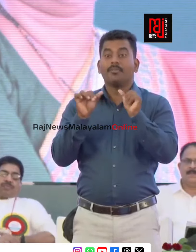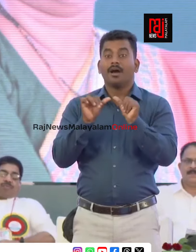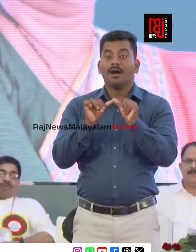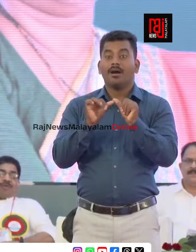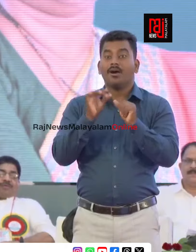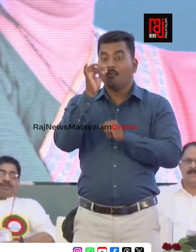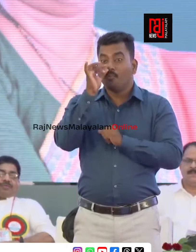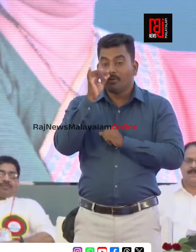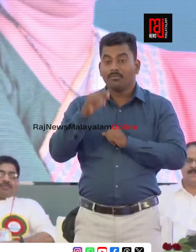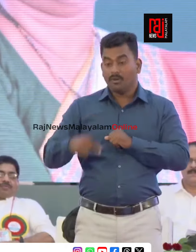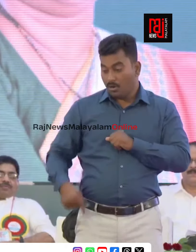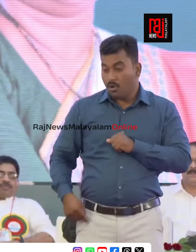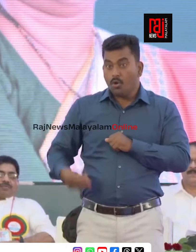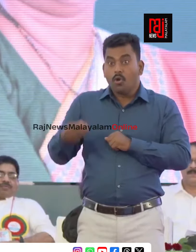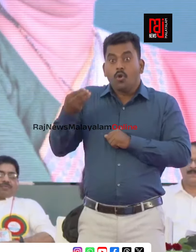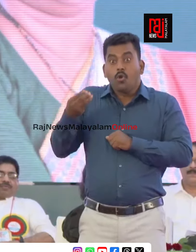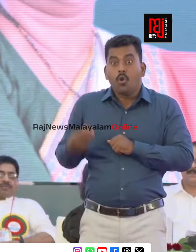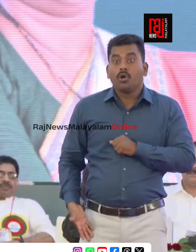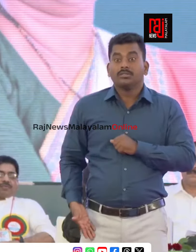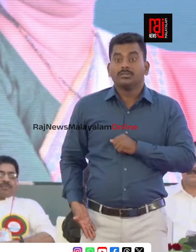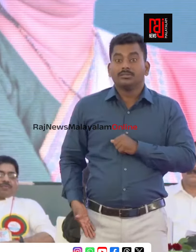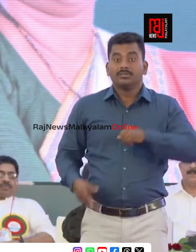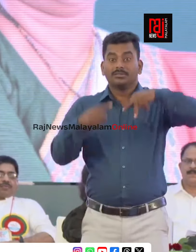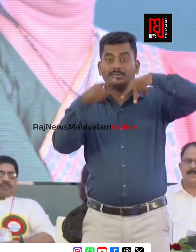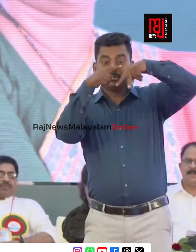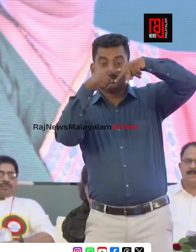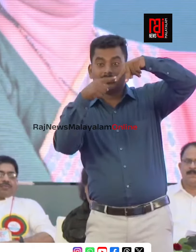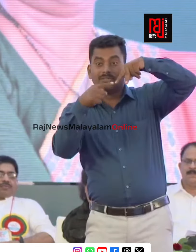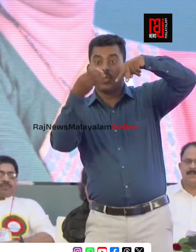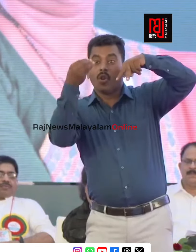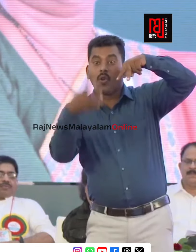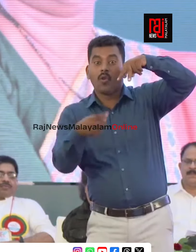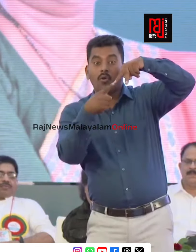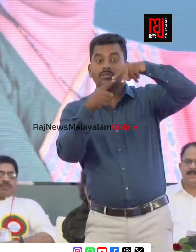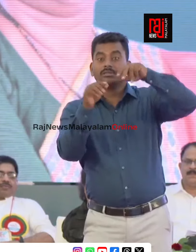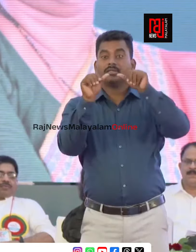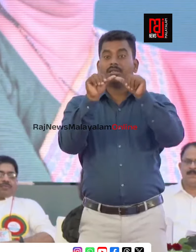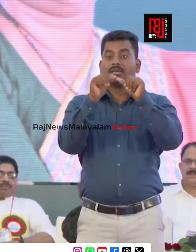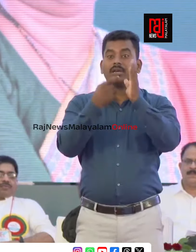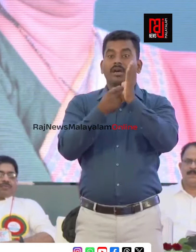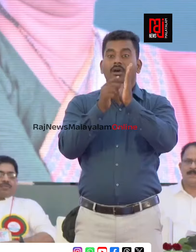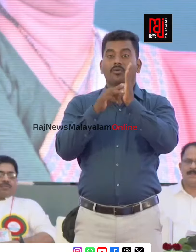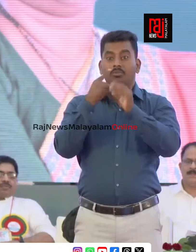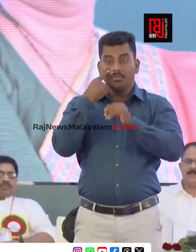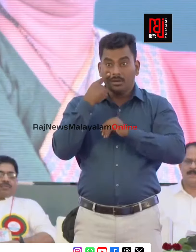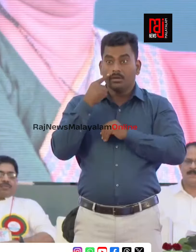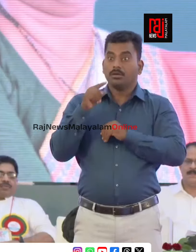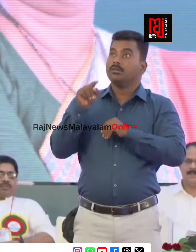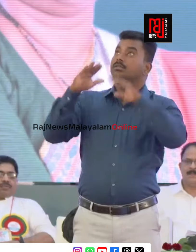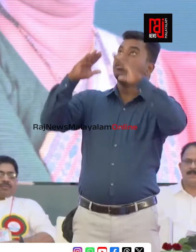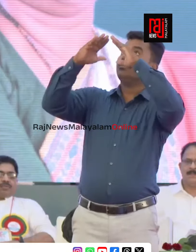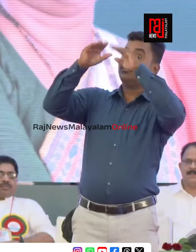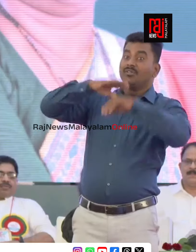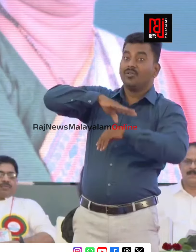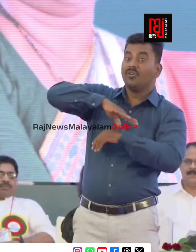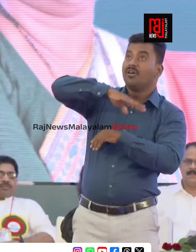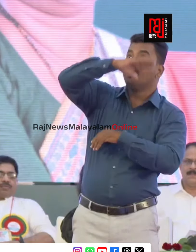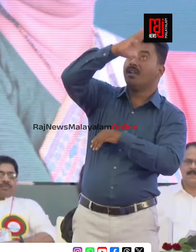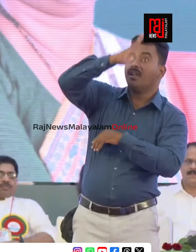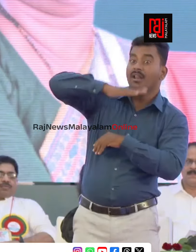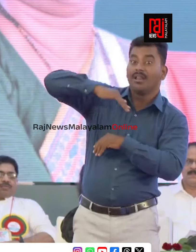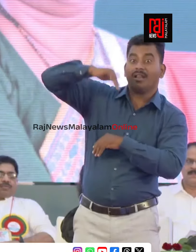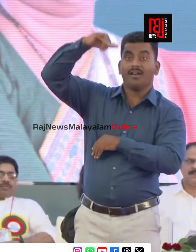മാറിയത്. അവരെ വലിയ തോതിൽ ശാരീരിക വെല്ലുവിളിയുണ്ട്, പക്ഷെ അത് അതിജീവിച്ചുകൊണ്ട്